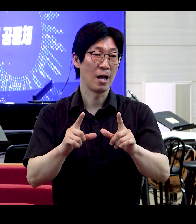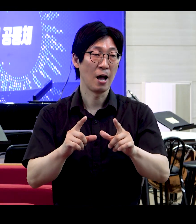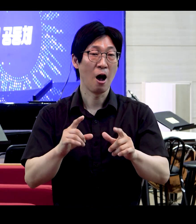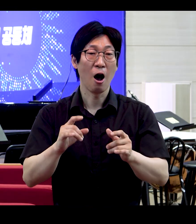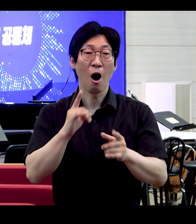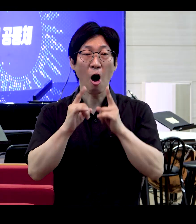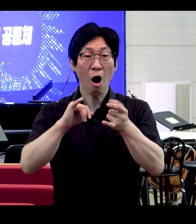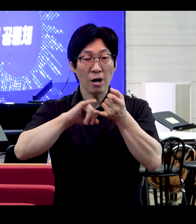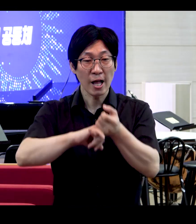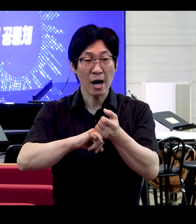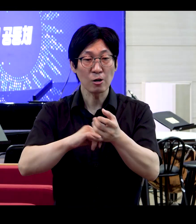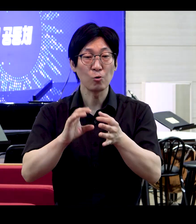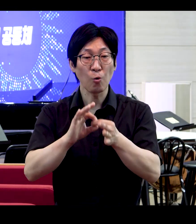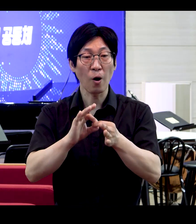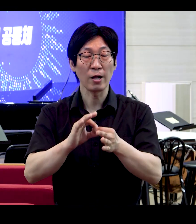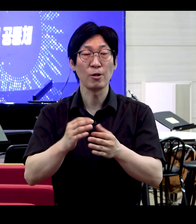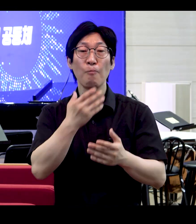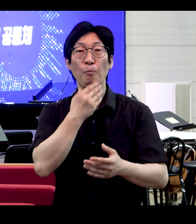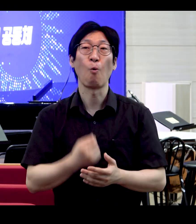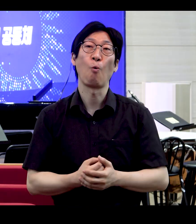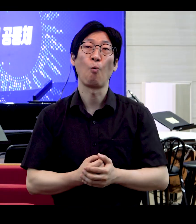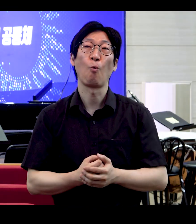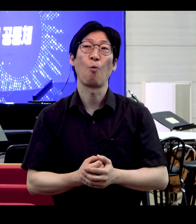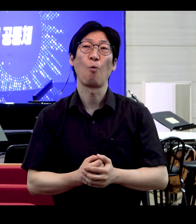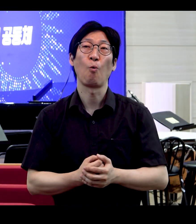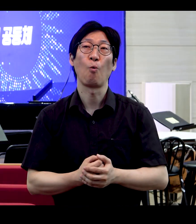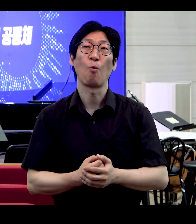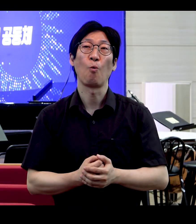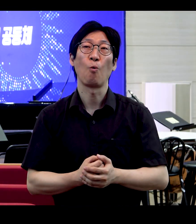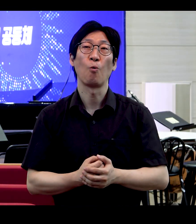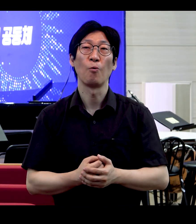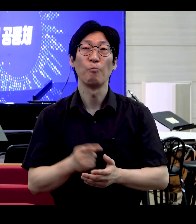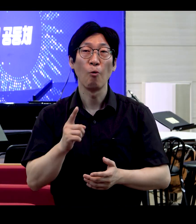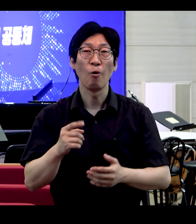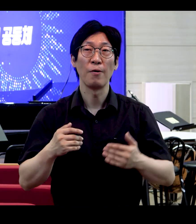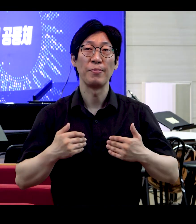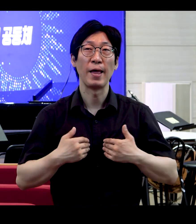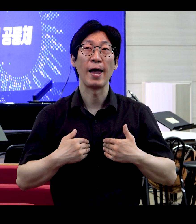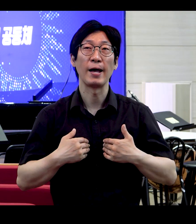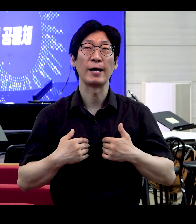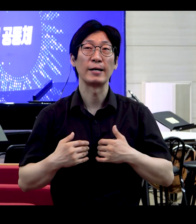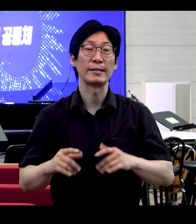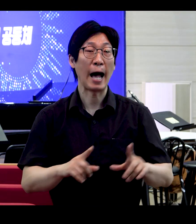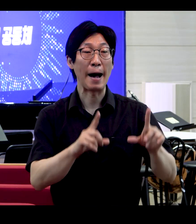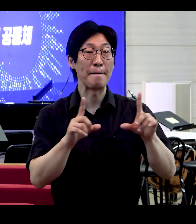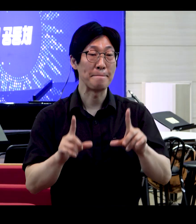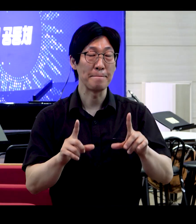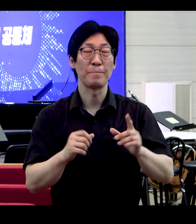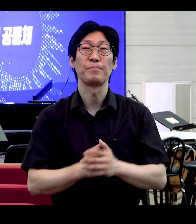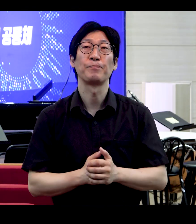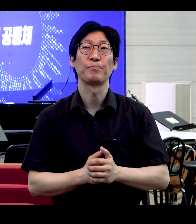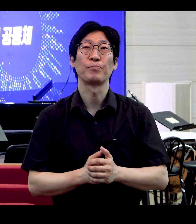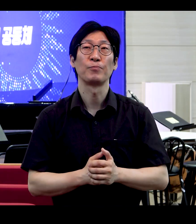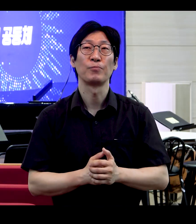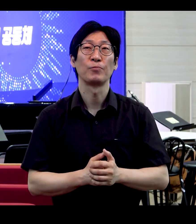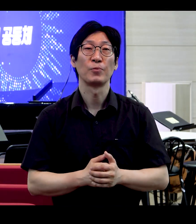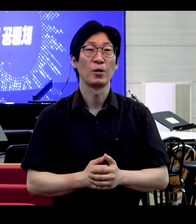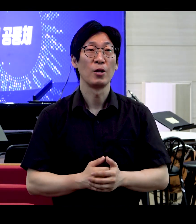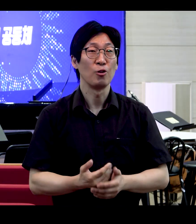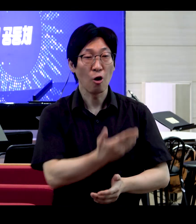주신 그 축복들, 자신의 삶과, 전 단호하게 말합니다, 우리에게 있는 모든